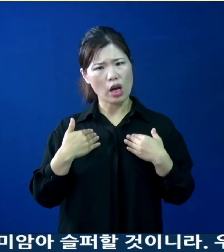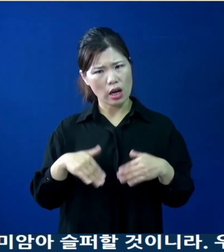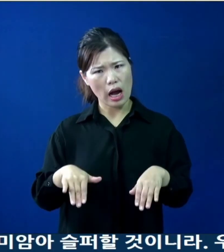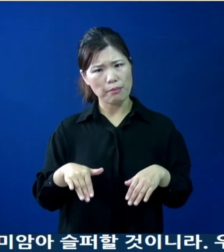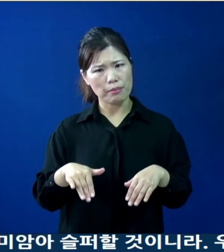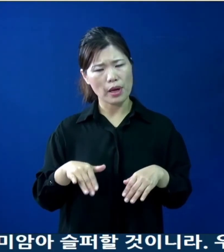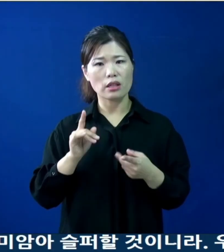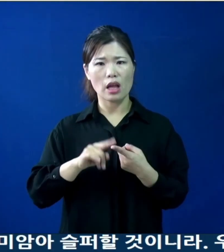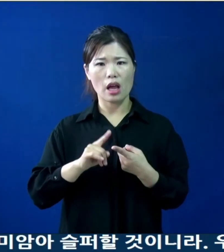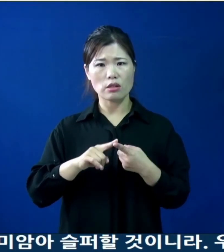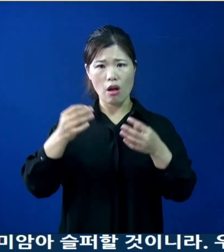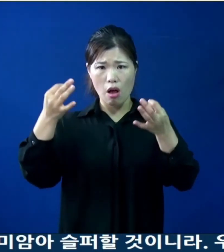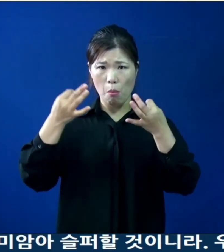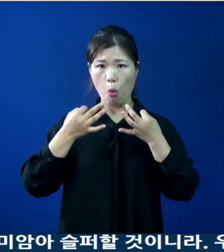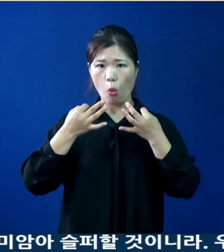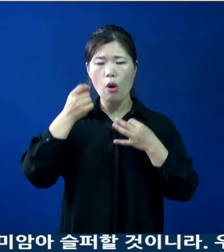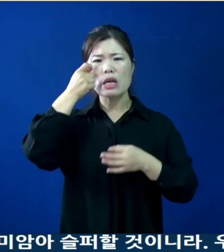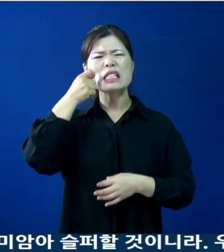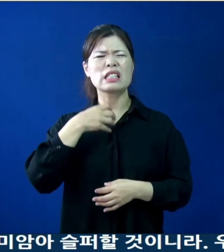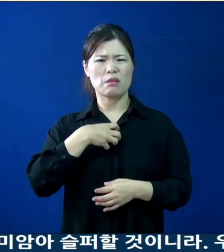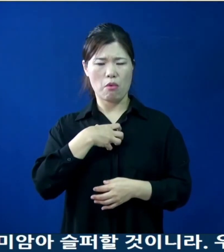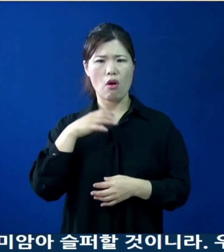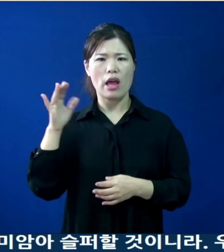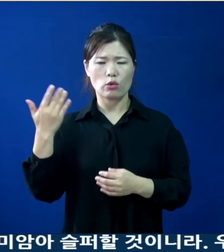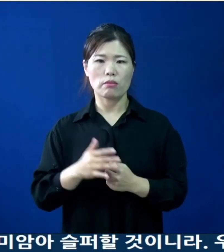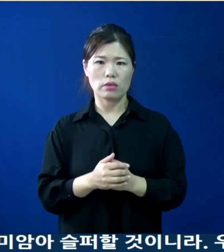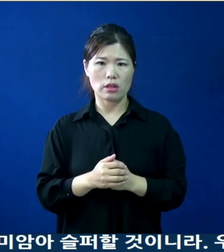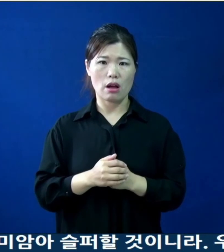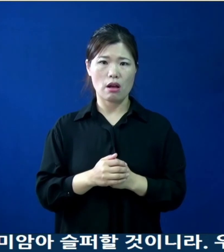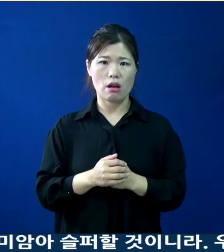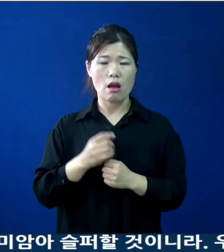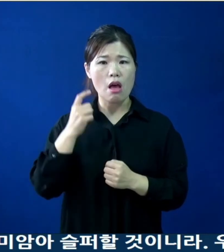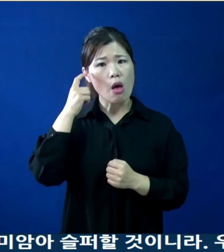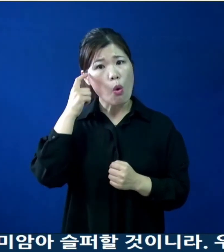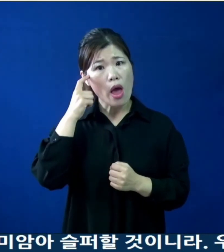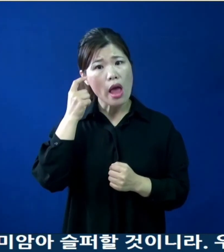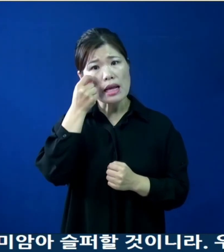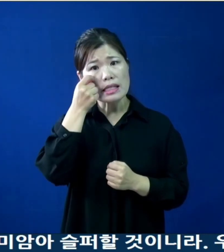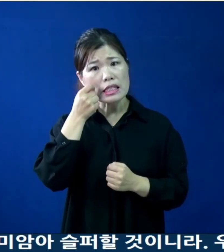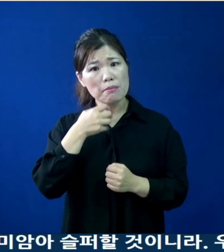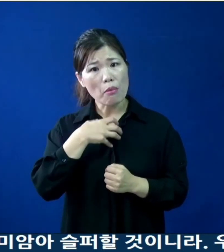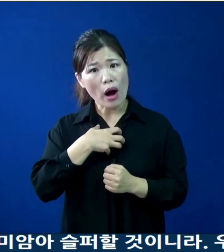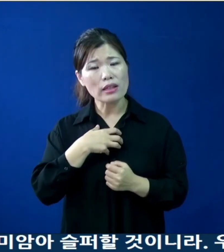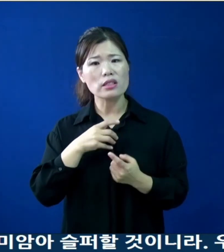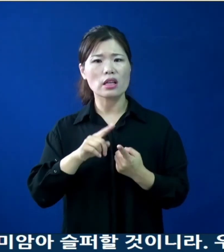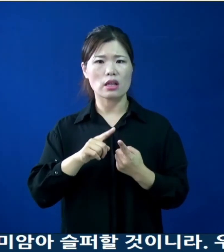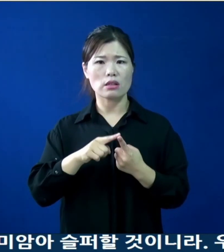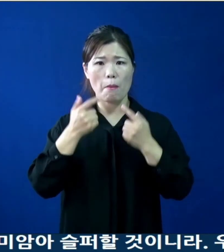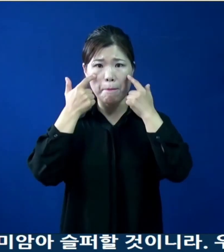놓고도 슬퍼할 수 있어야 됩니다. 그런데 왜 슬퍼하는지가 분명해야 됩니다.